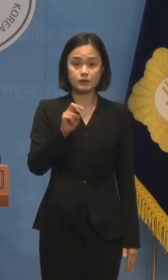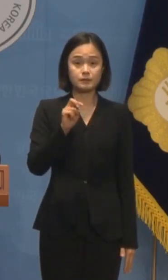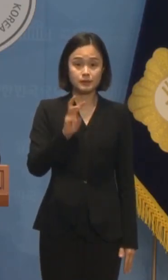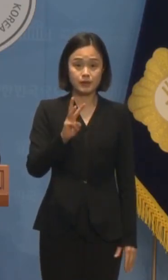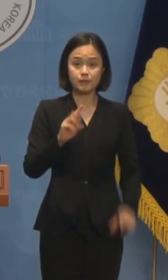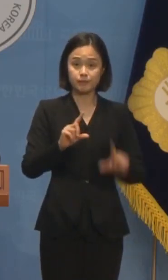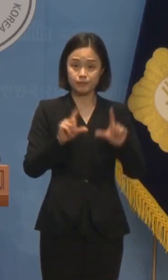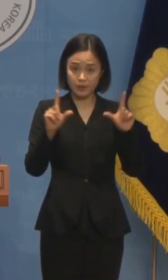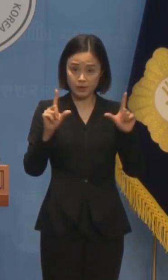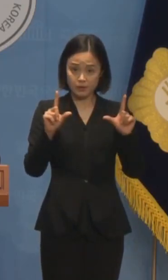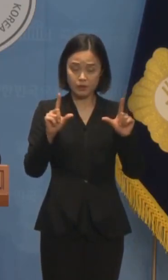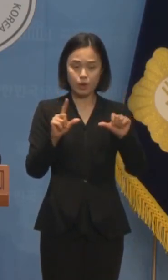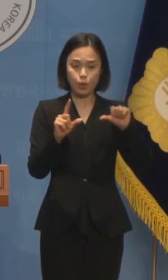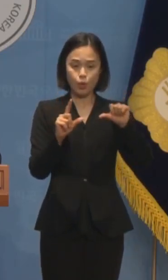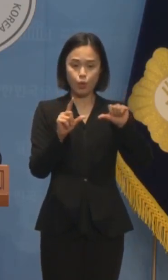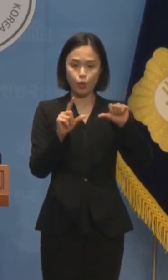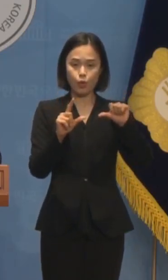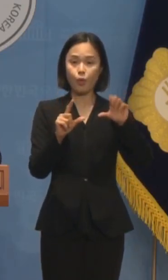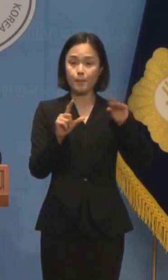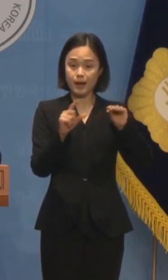2023년산 5만 톤 시장 격리는